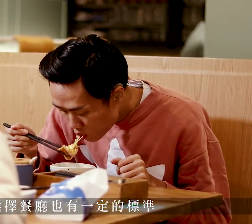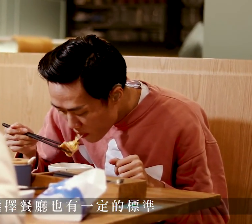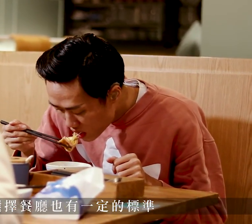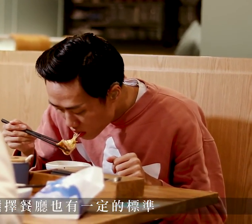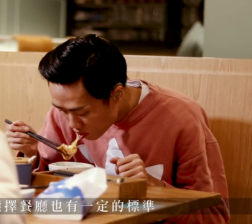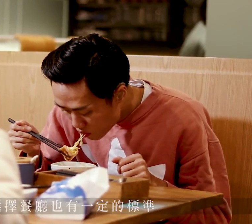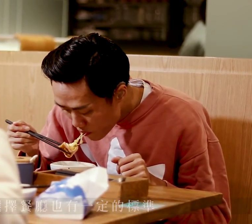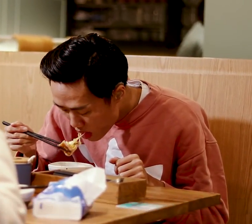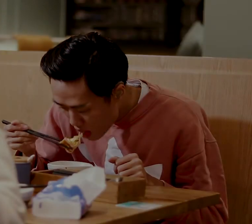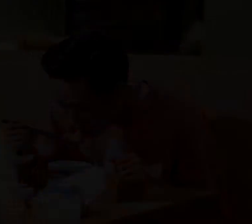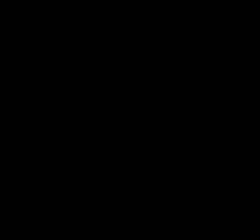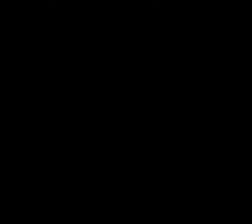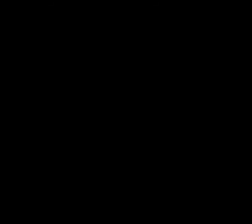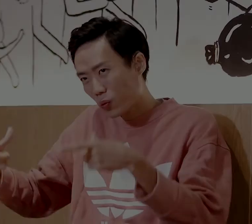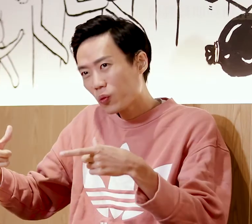的标准噃。